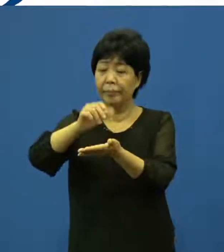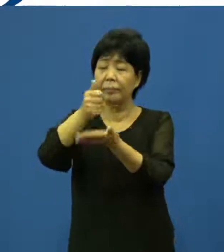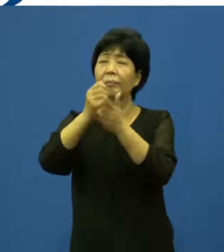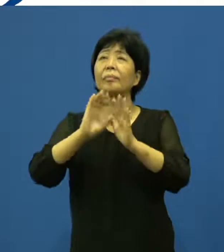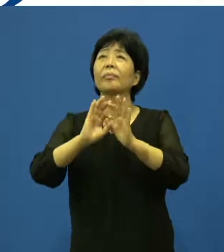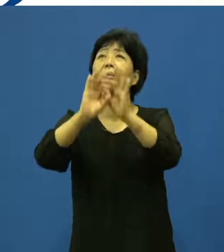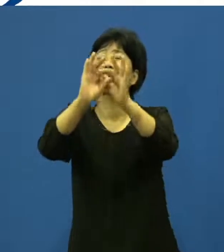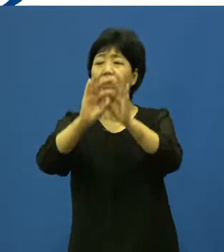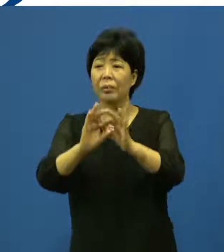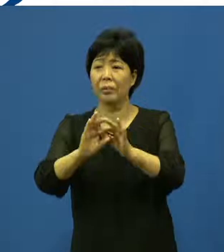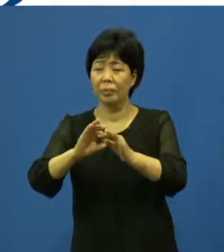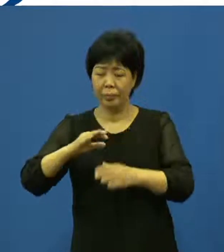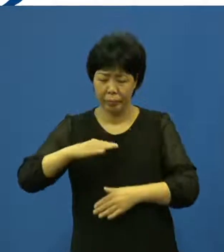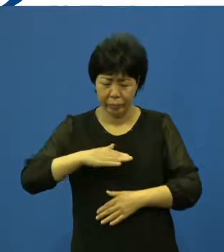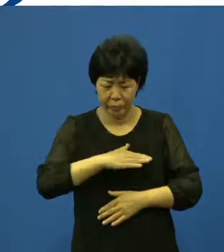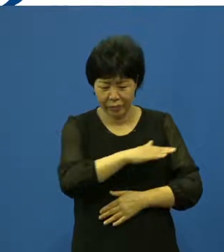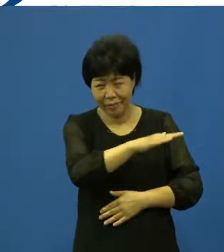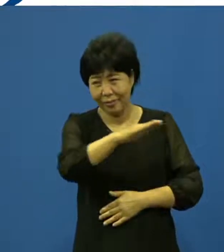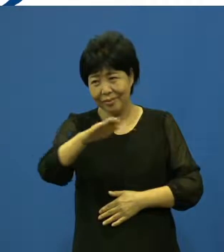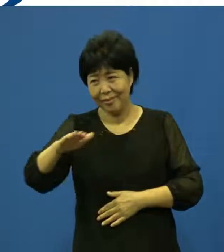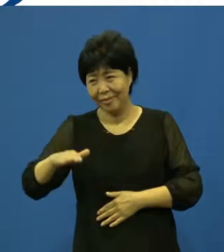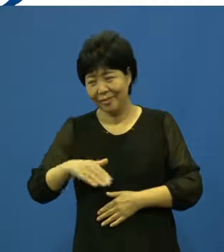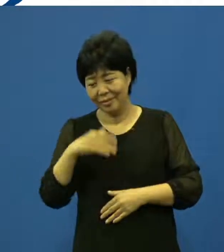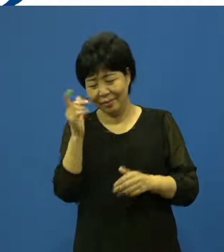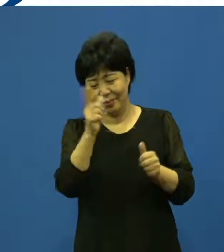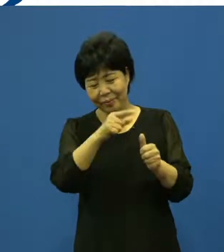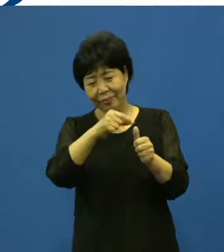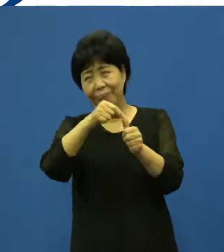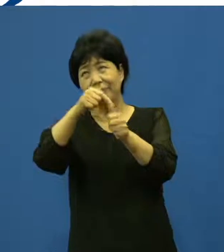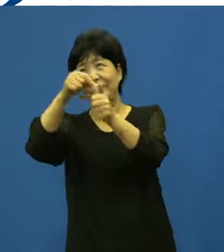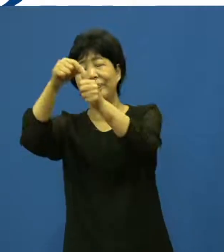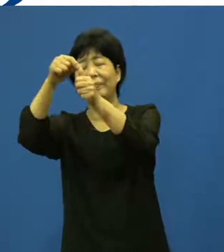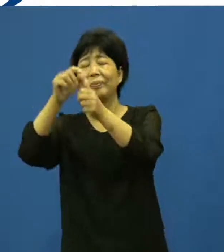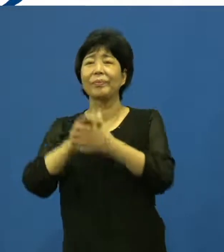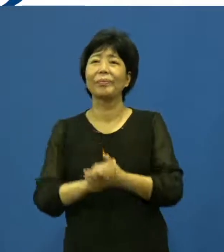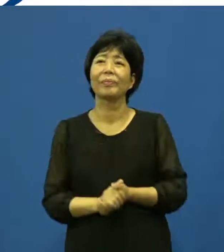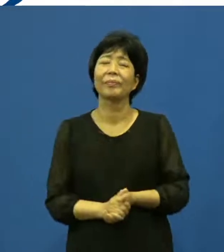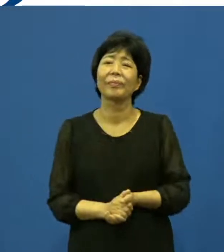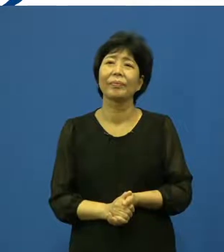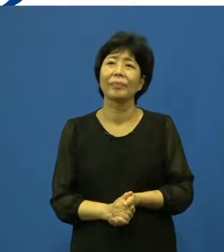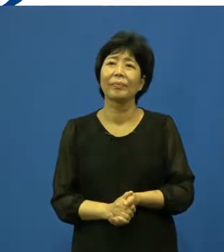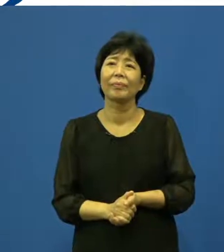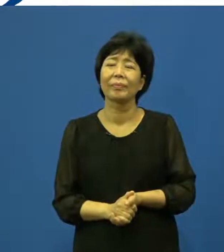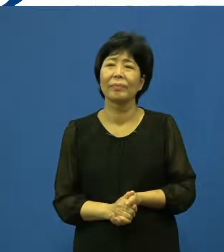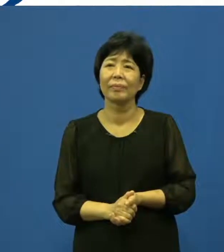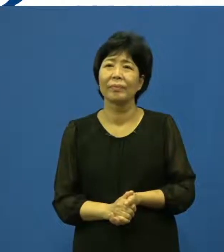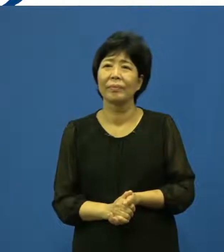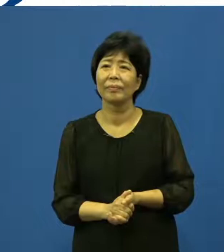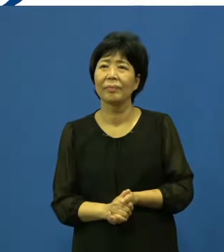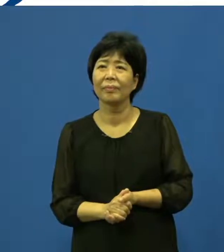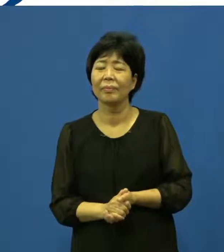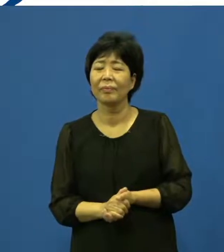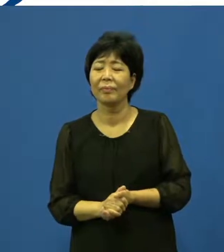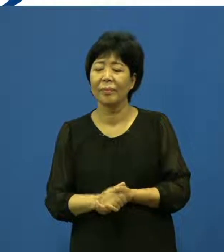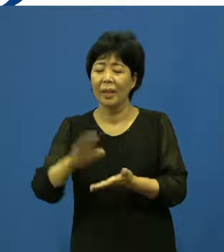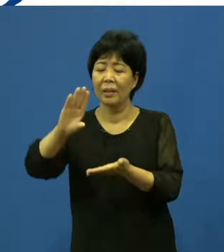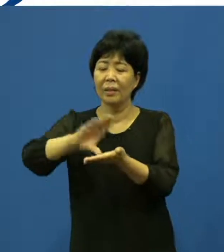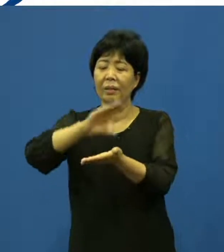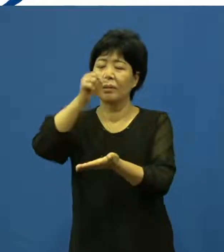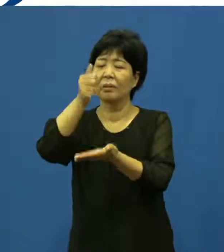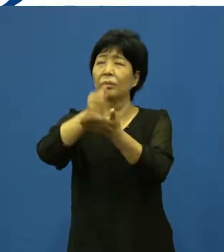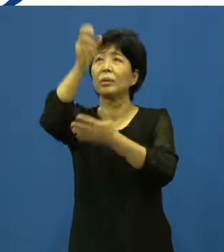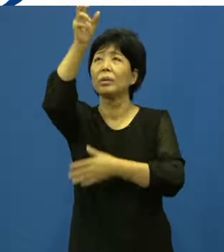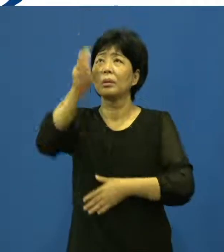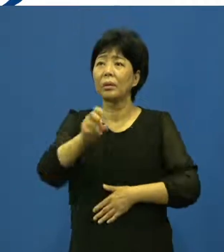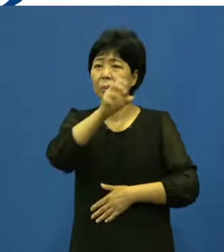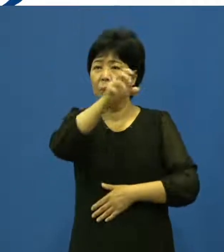하나님의 독생자를 내어놓으신 것은 우리의 이성의 한계를 훌쩍 뛰어넘은 사건입니다. 그래서 우리는 그리스도의 십자가 안에서